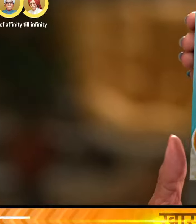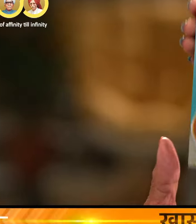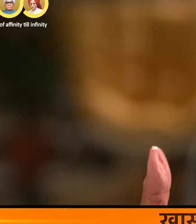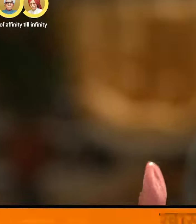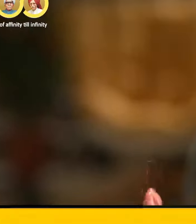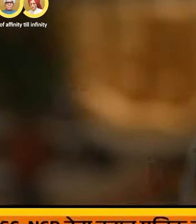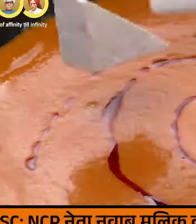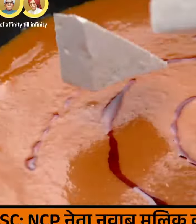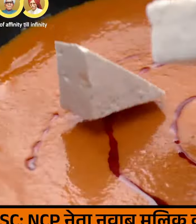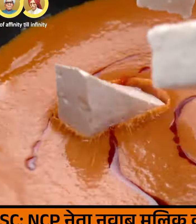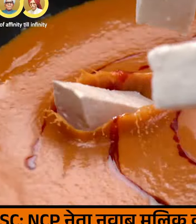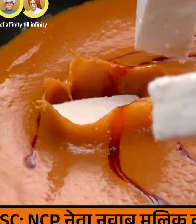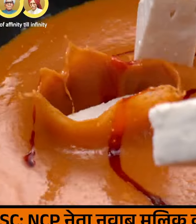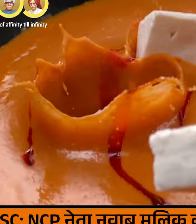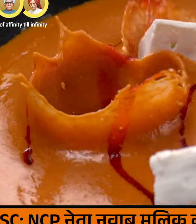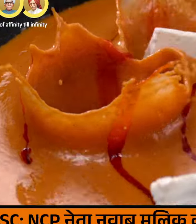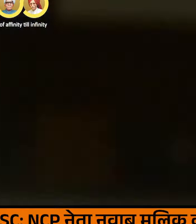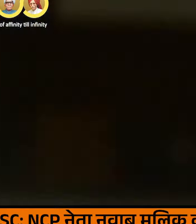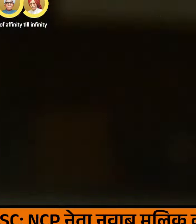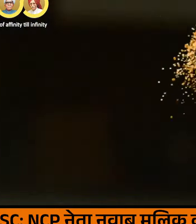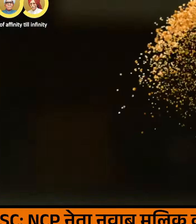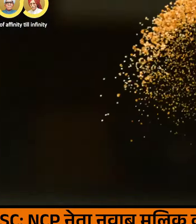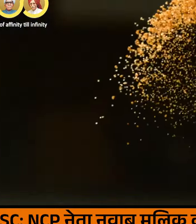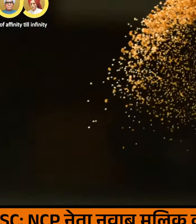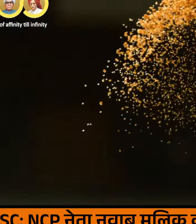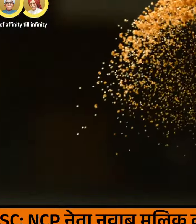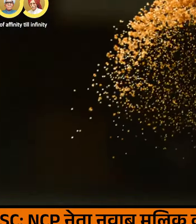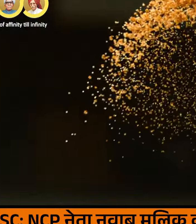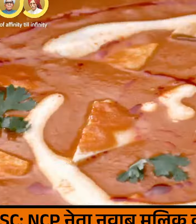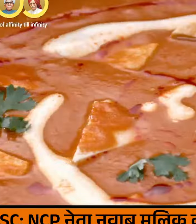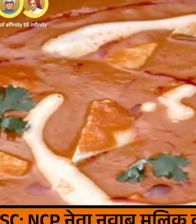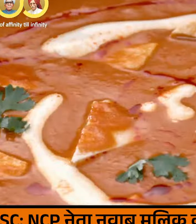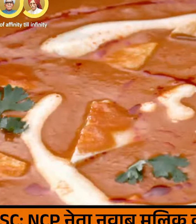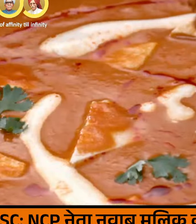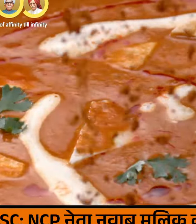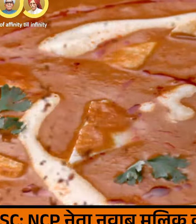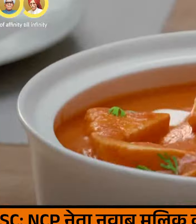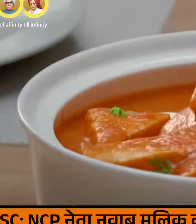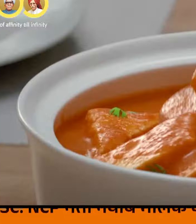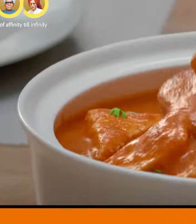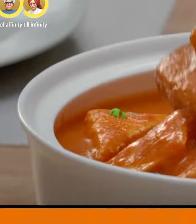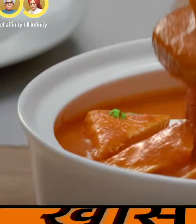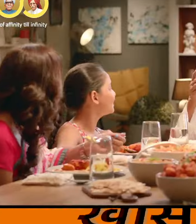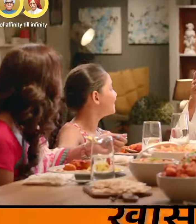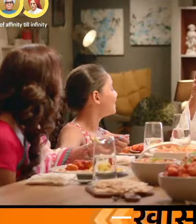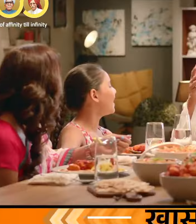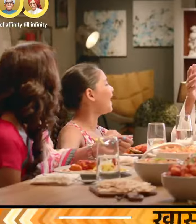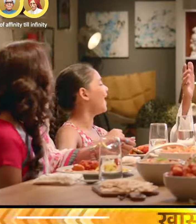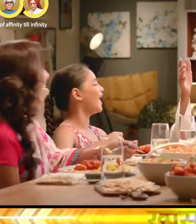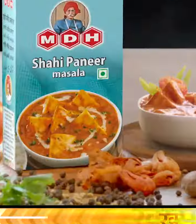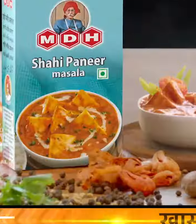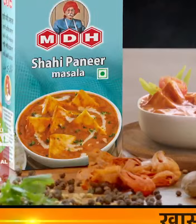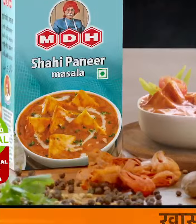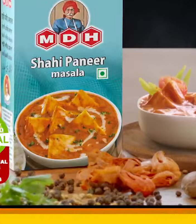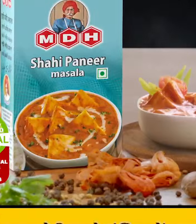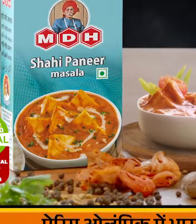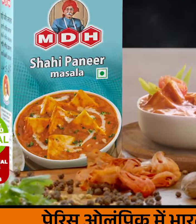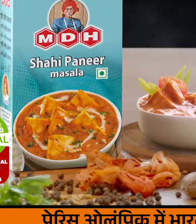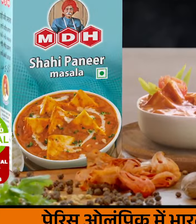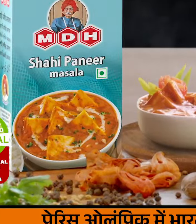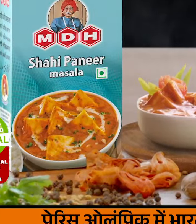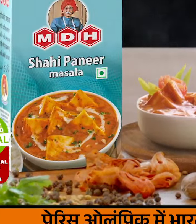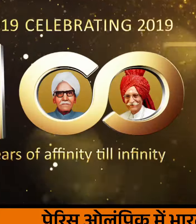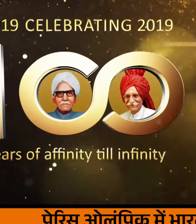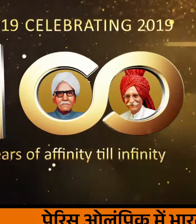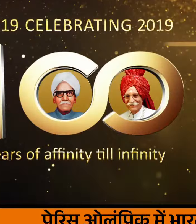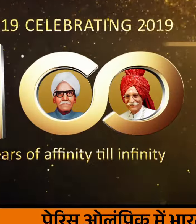आपके घर के खाने में रेस्टोरेंट जैसा स्वाद ले आए MDH का शाही पनीर मसाला, पनीर को क्या मस्त बना डाला।